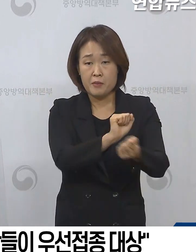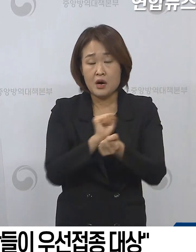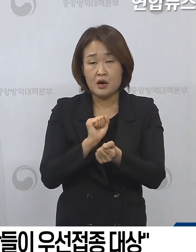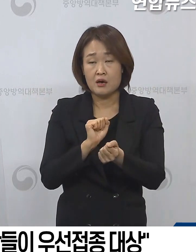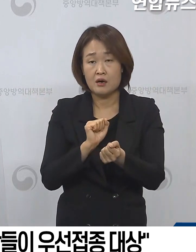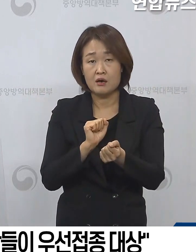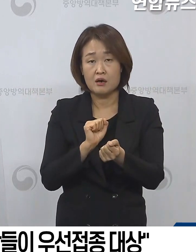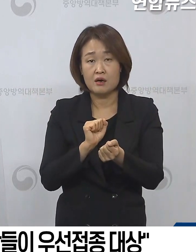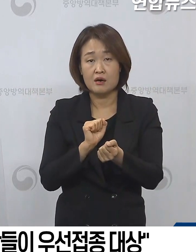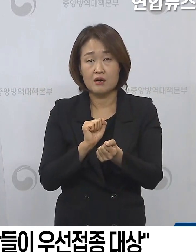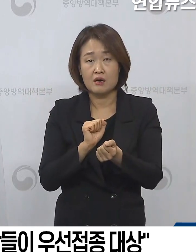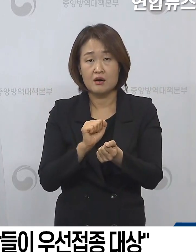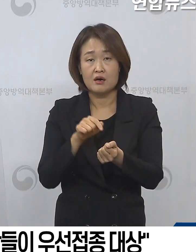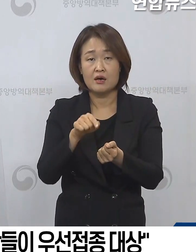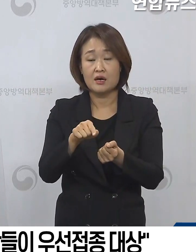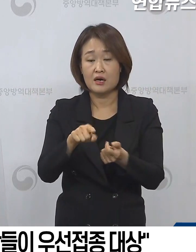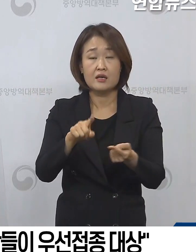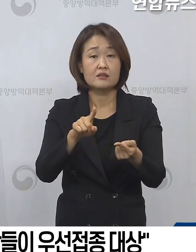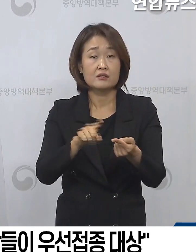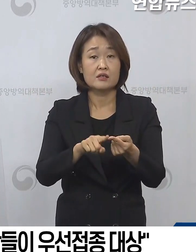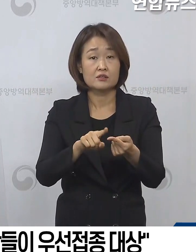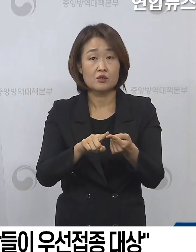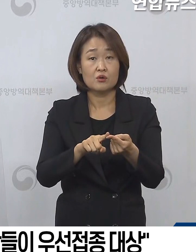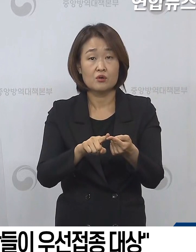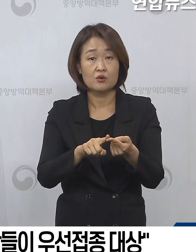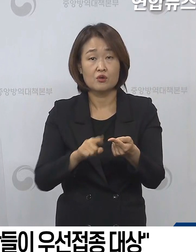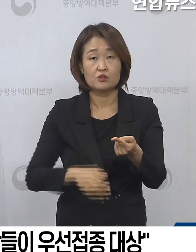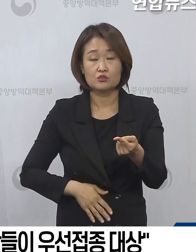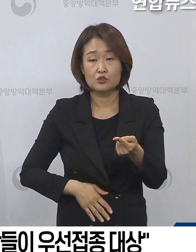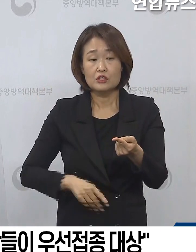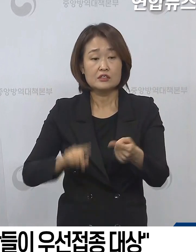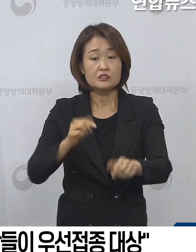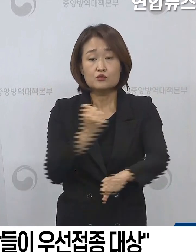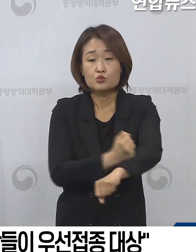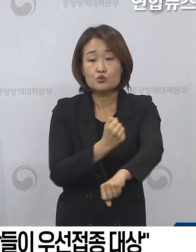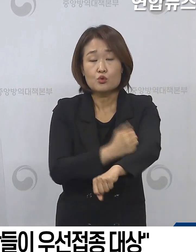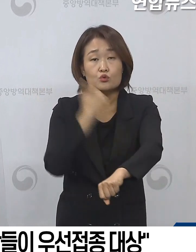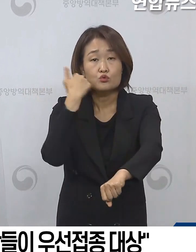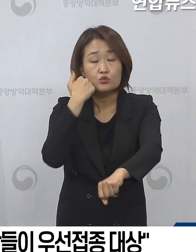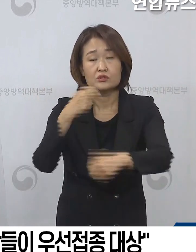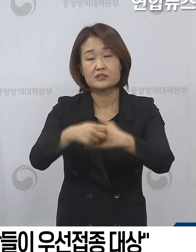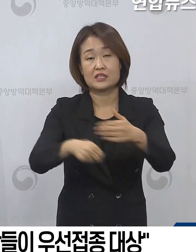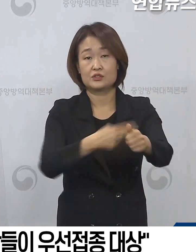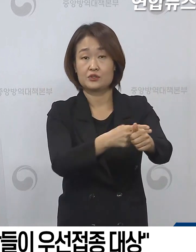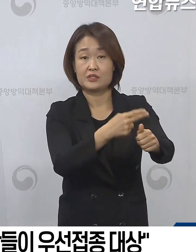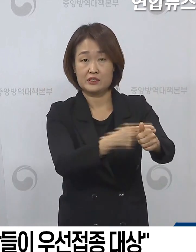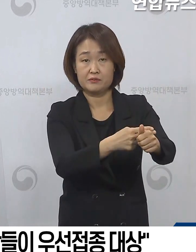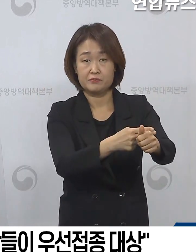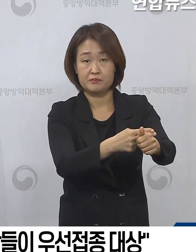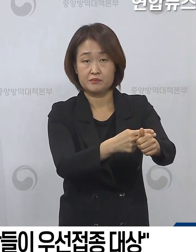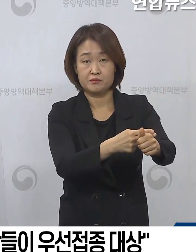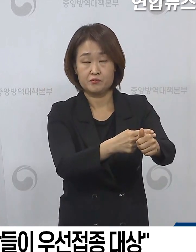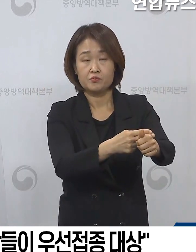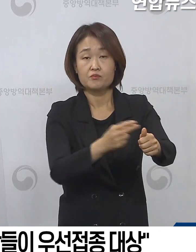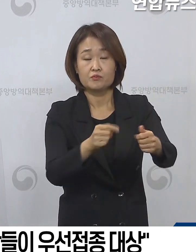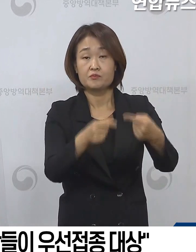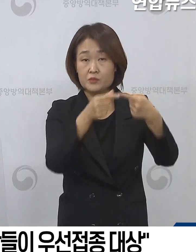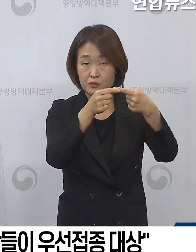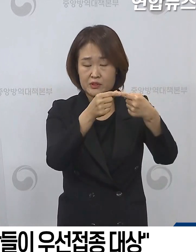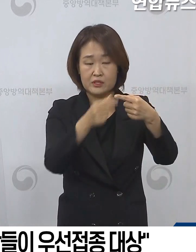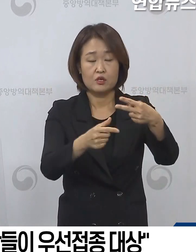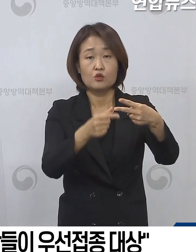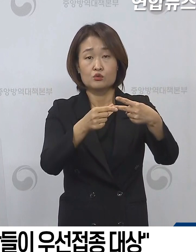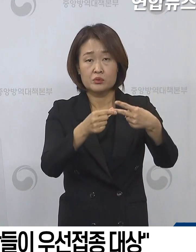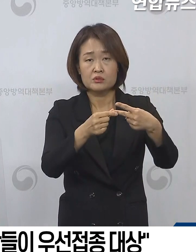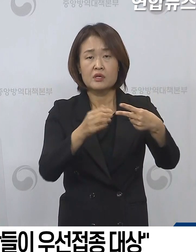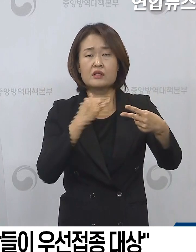그걸 배웅 에 있는 일선 우선 순위에 있는 분들은 의 조진 2시고 또 제 1장 취역 질병에 취약해 층에 있는 분들도 그